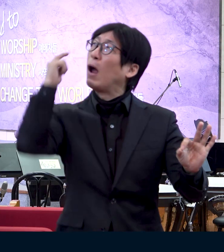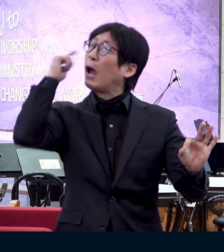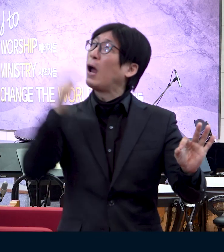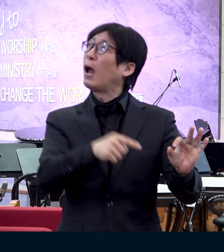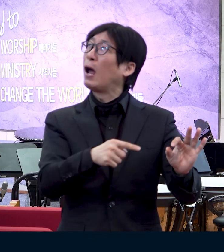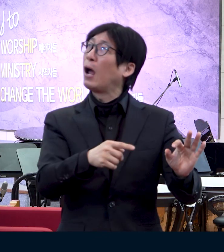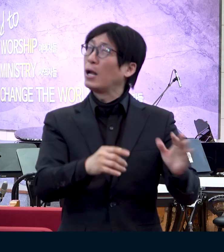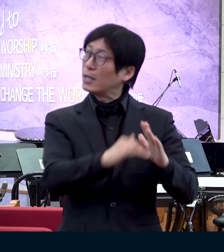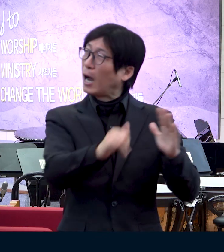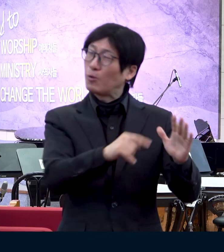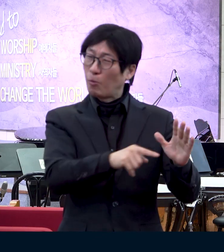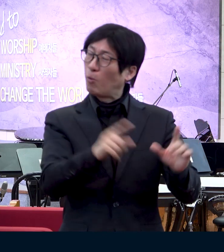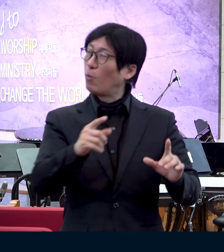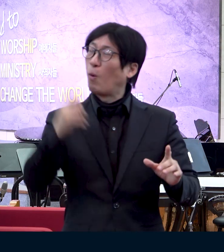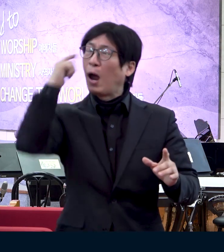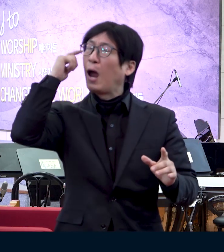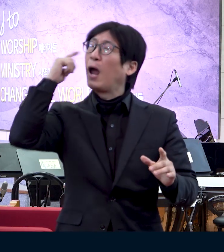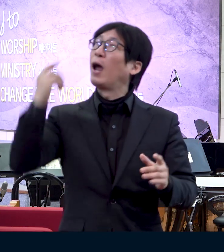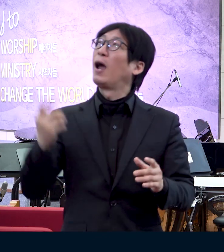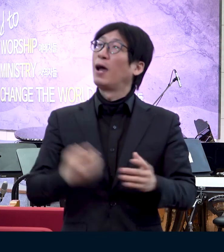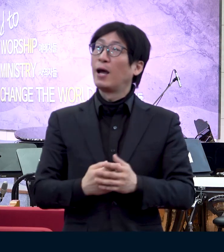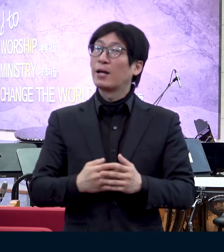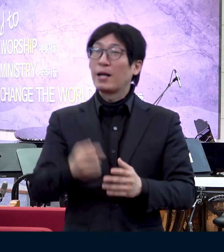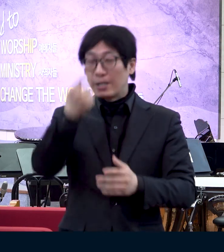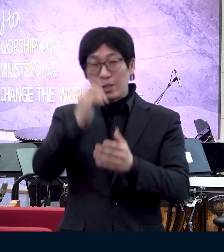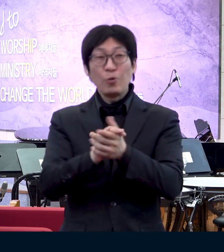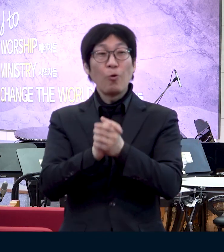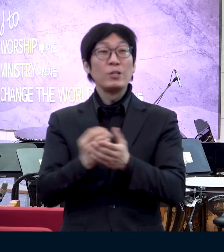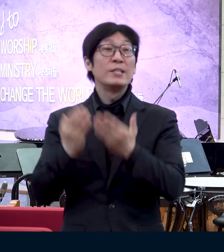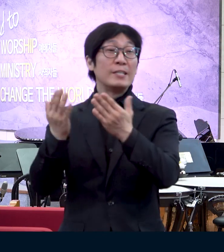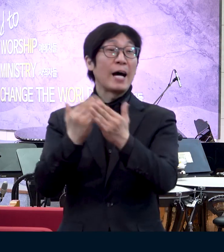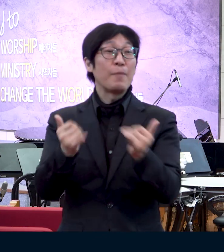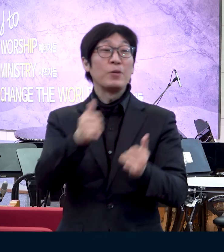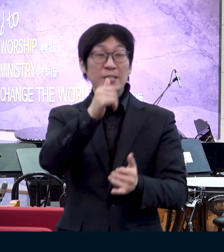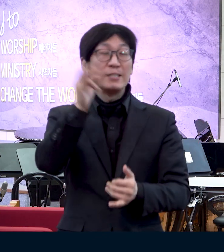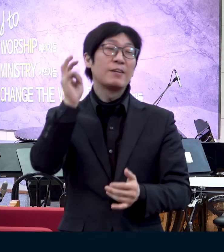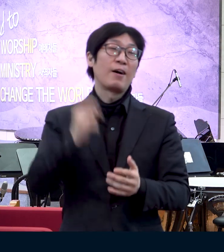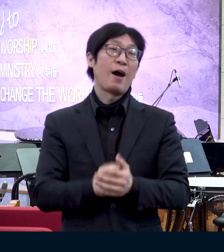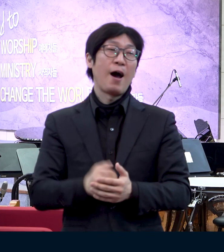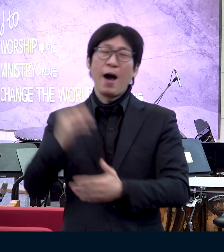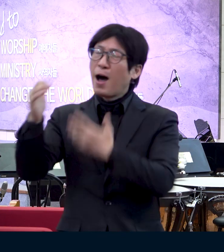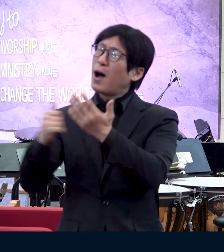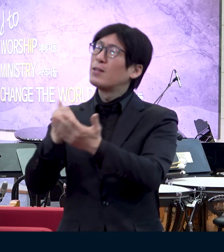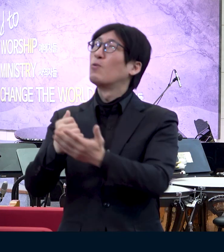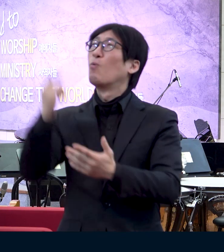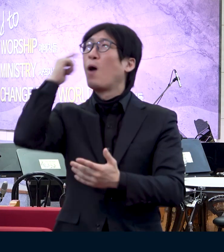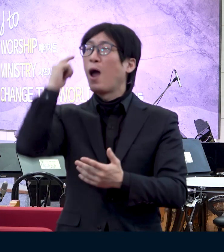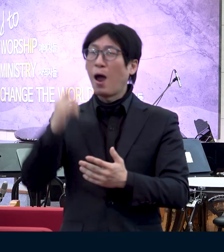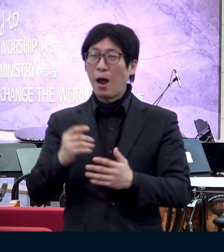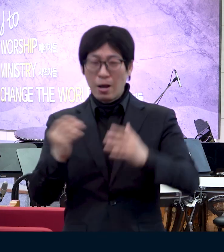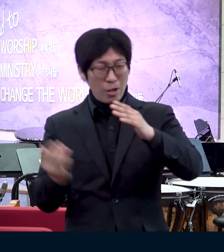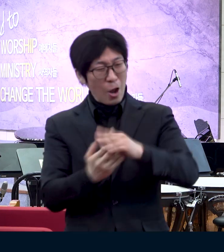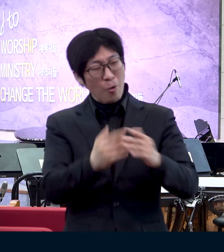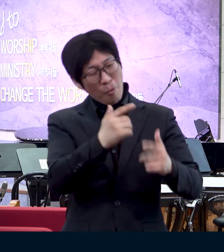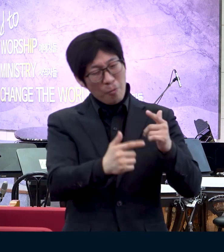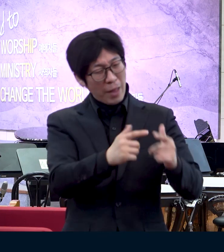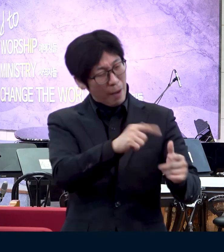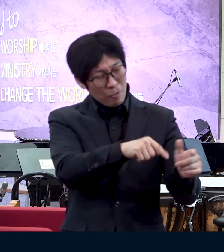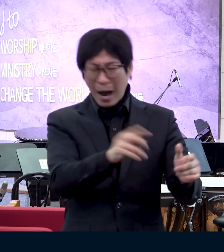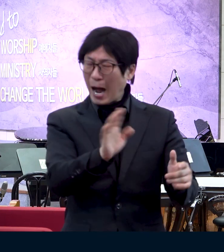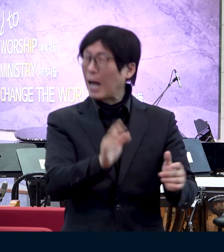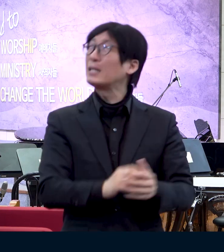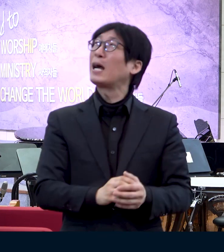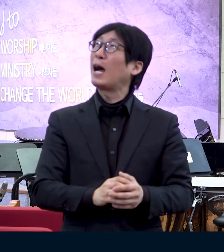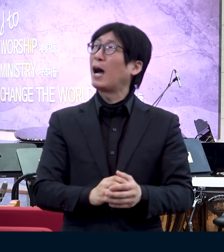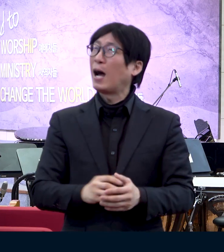하나님 왜 하필이면 나한테? 라고 그렇게 기도한 사람이 있을 거예요. 하나님께 원망하고 하나님께 따지고 그런